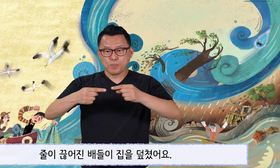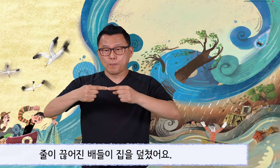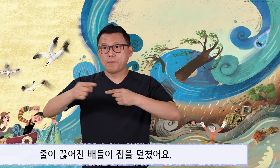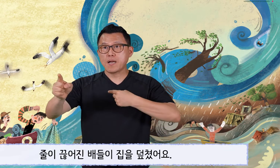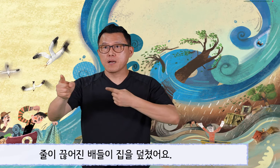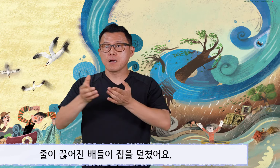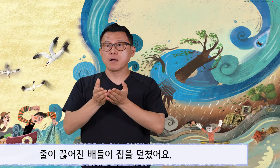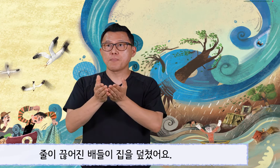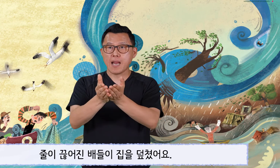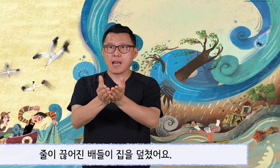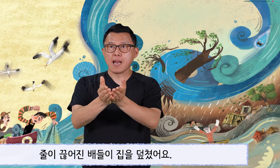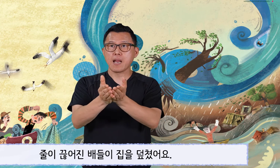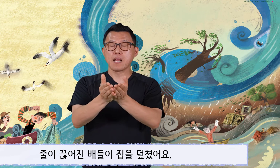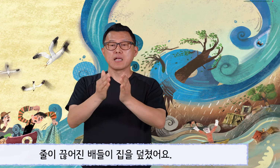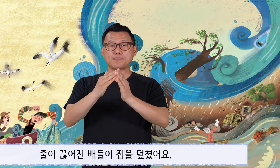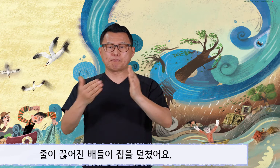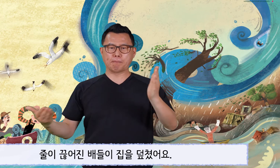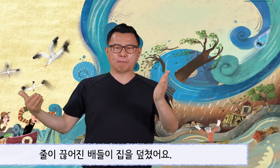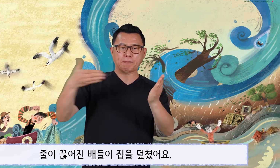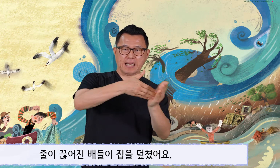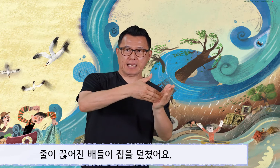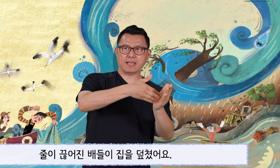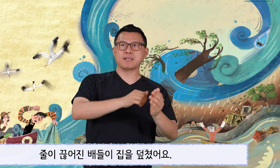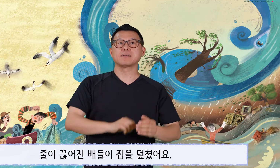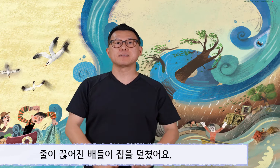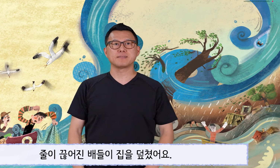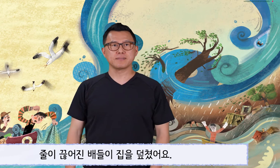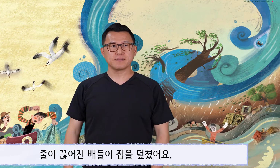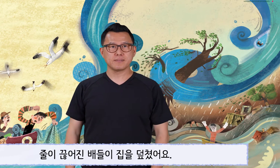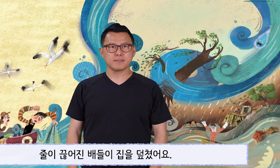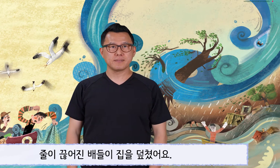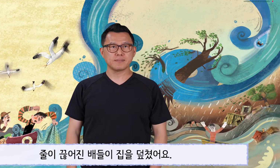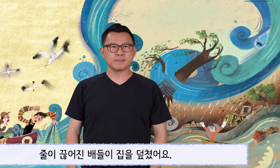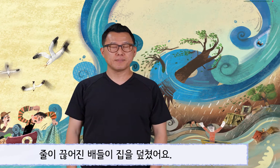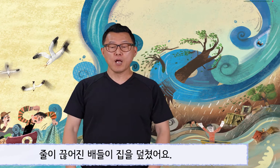줄이 끊어진 배들이 집을 덮쳤어요.